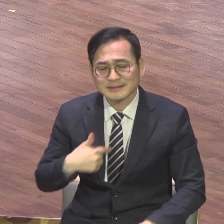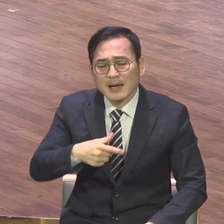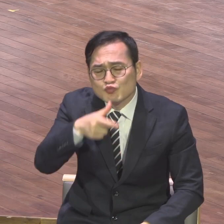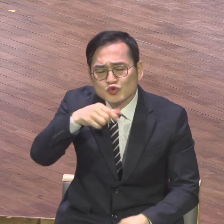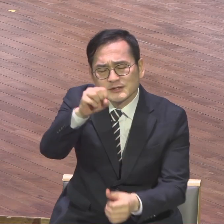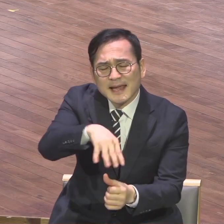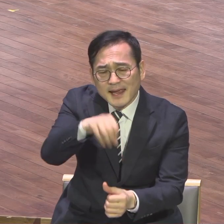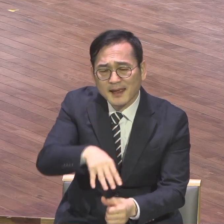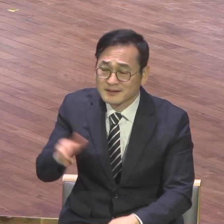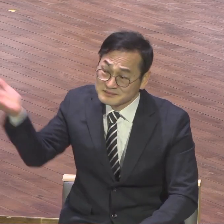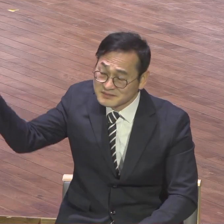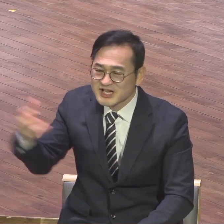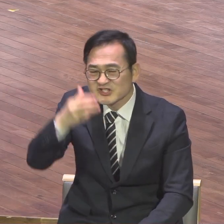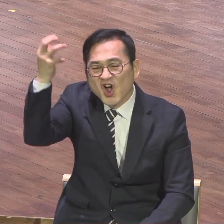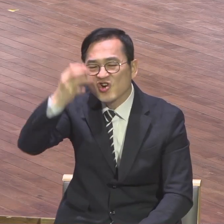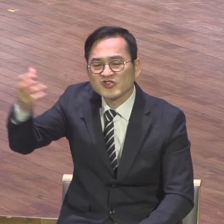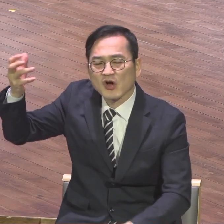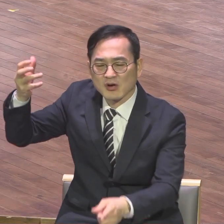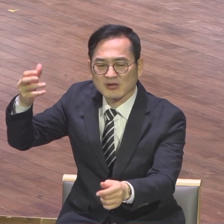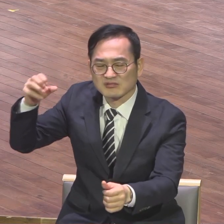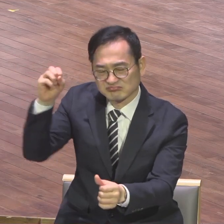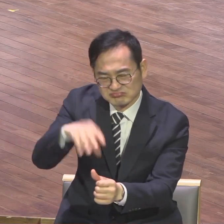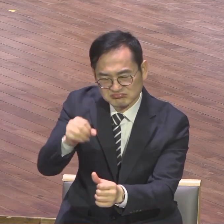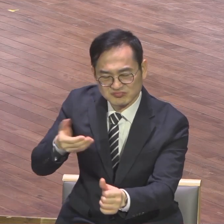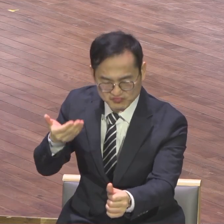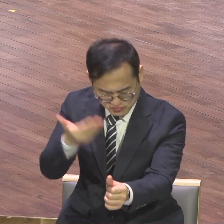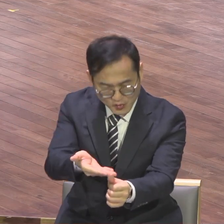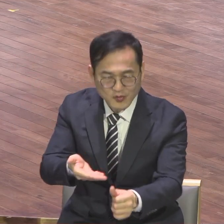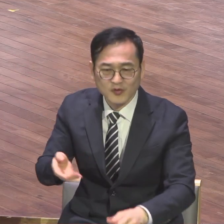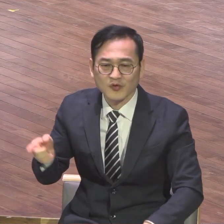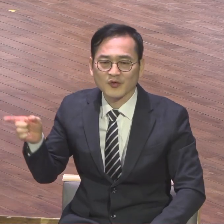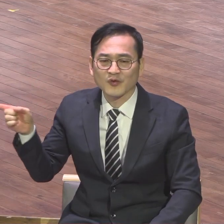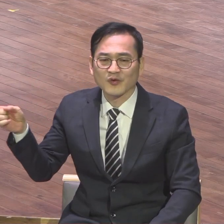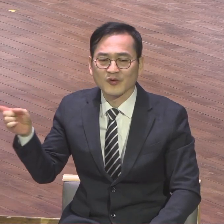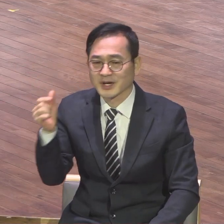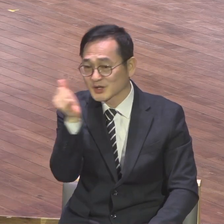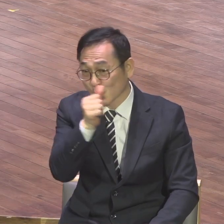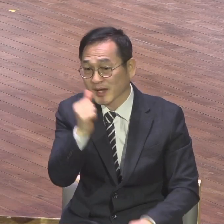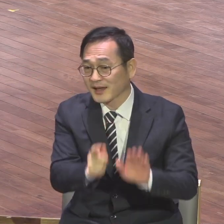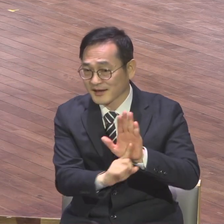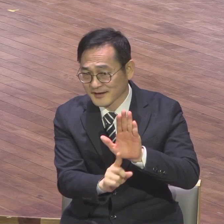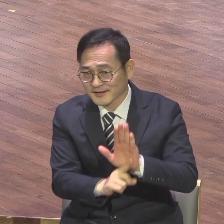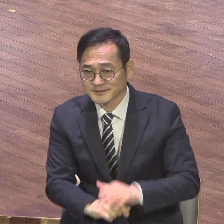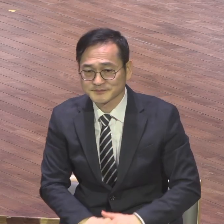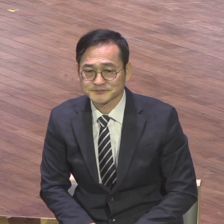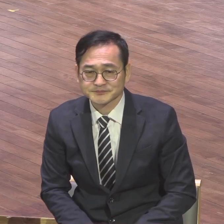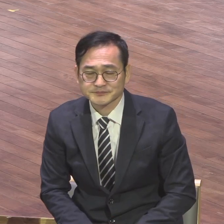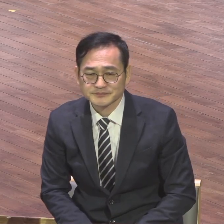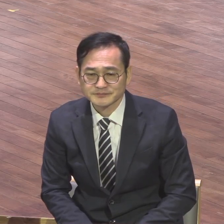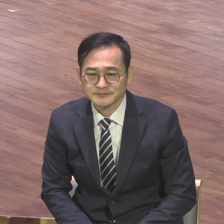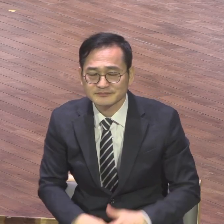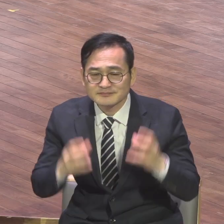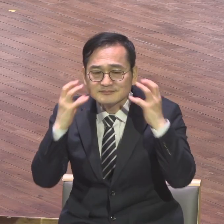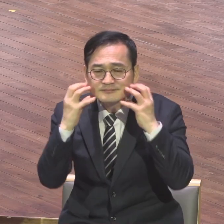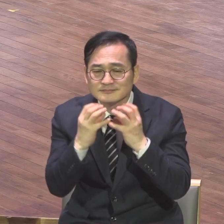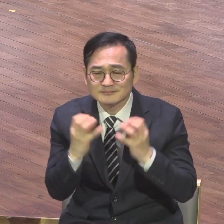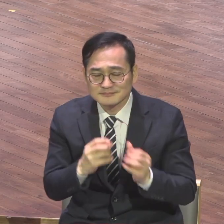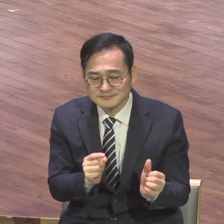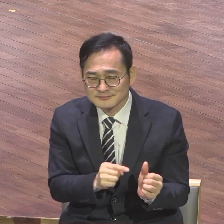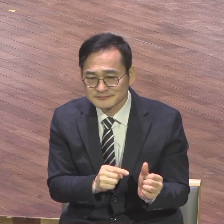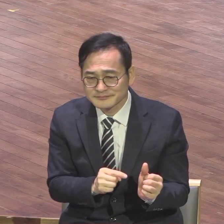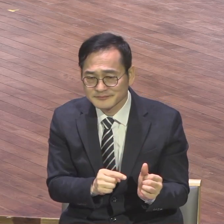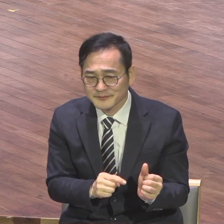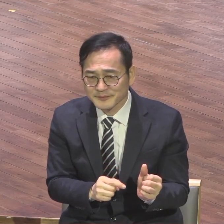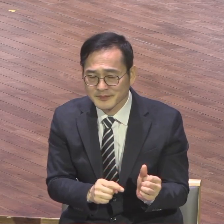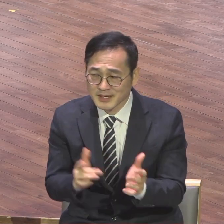베풀어거니와 그는 너에게 성령으로 세례를 베푸시리라. 네. 자, 세례 요한은요, 복음이신